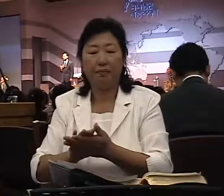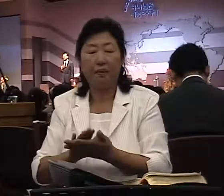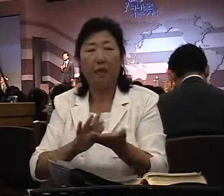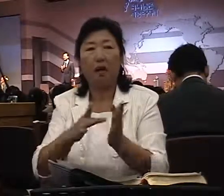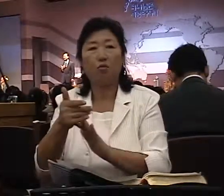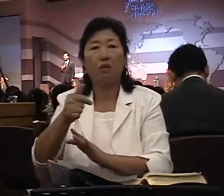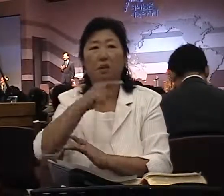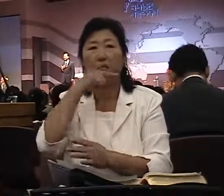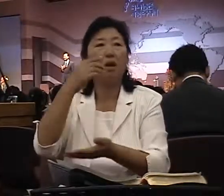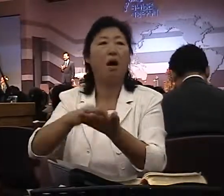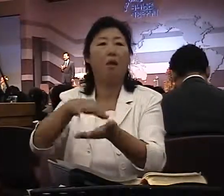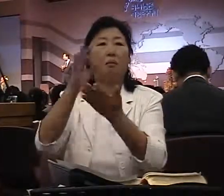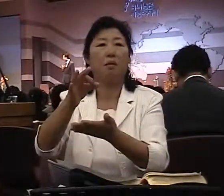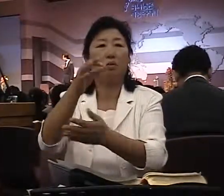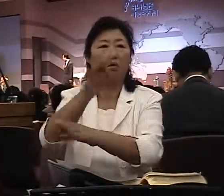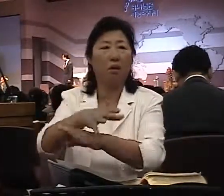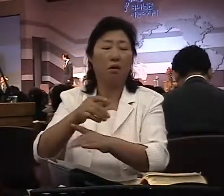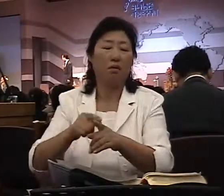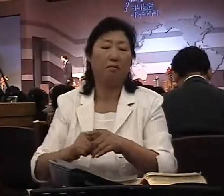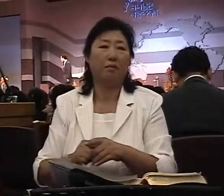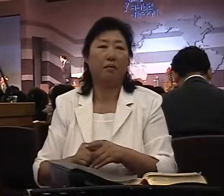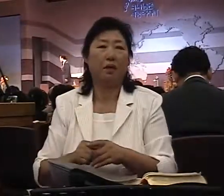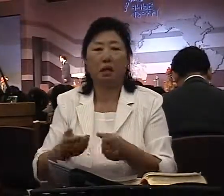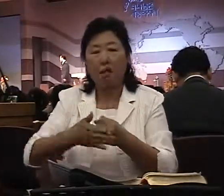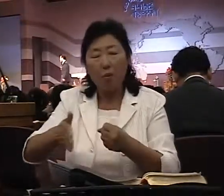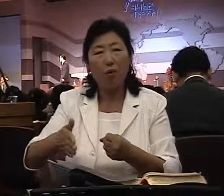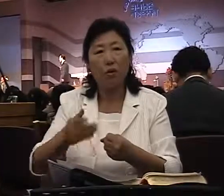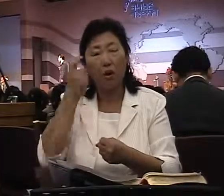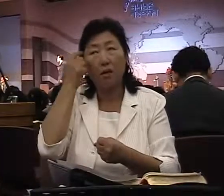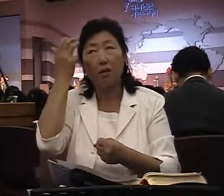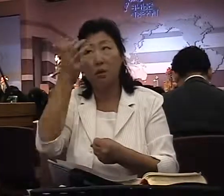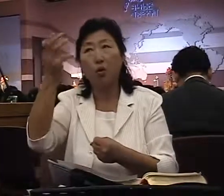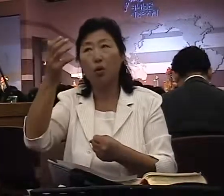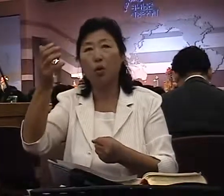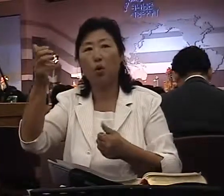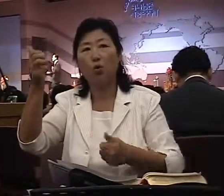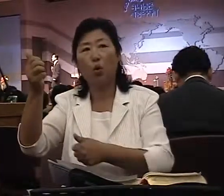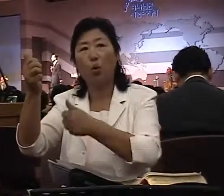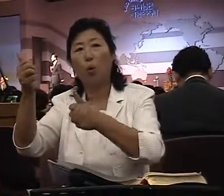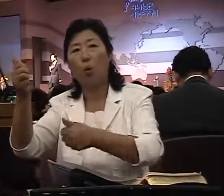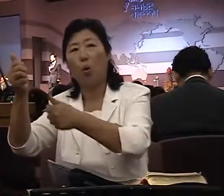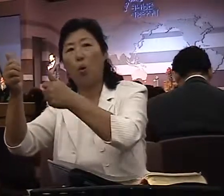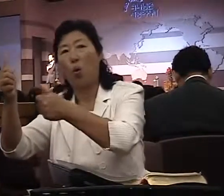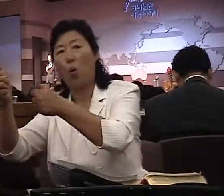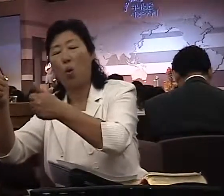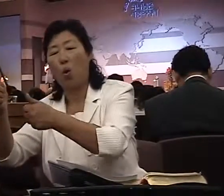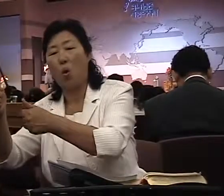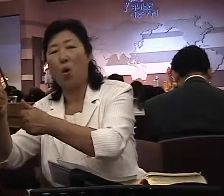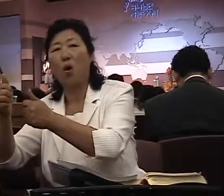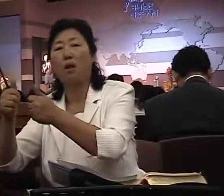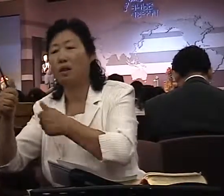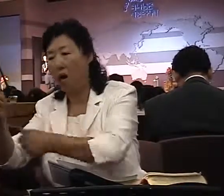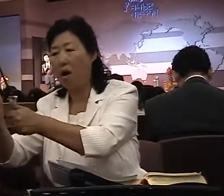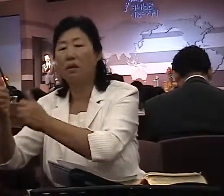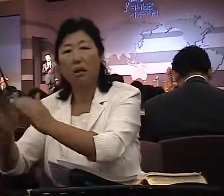사셨는데 그렇기 때문에 내가 성령을 쫓아 산다는 것이 성령을 따르는 사람들이 된다는 게 이게 선택이 아니라는